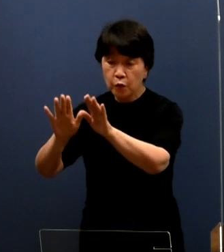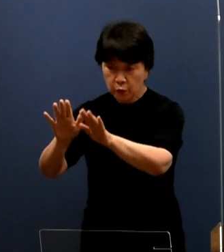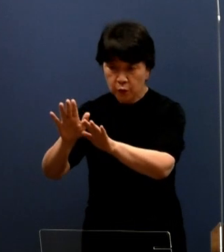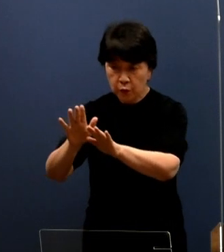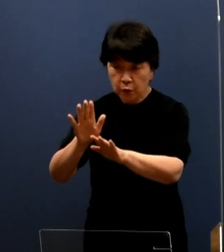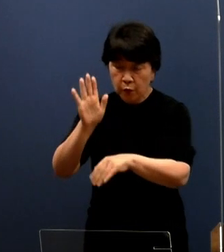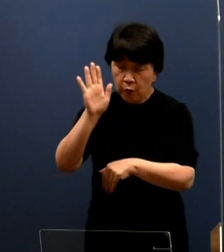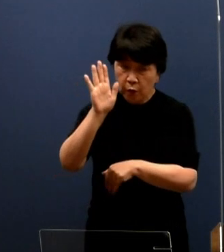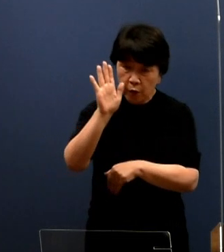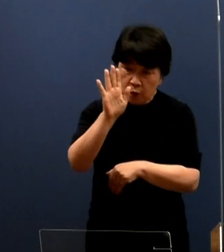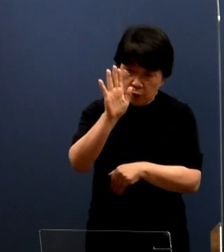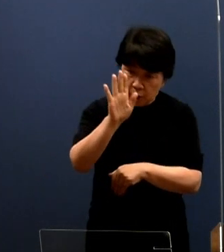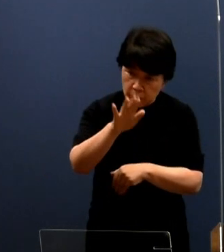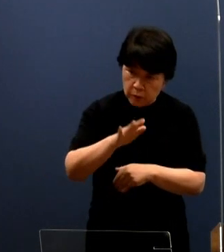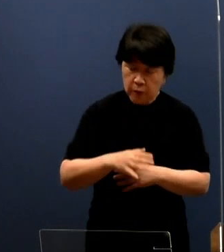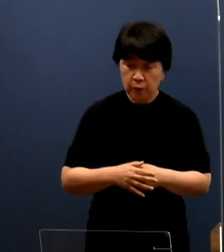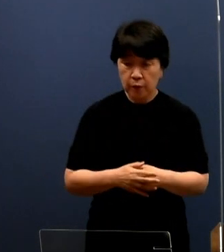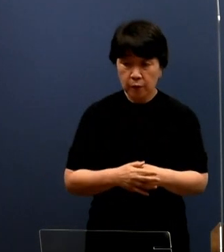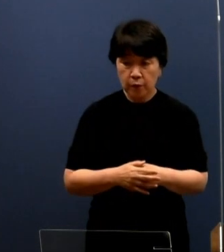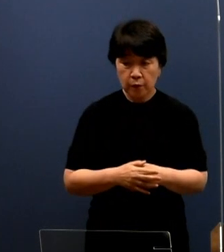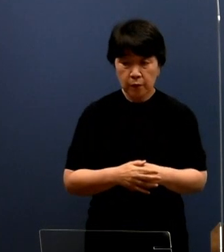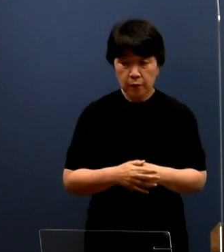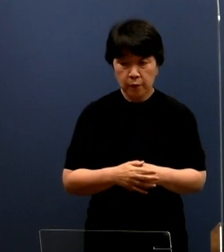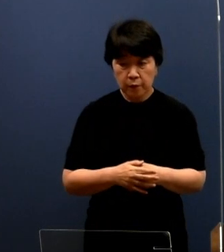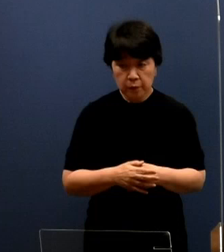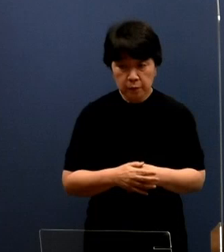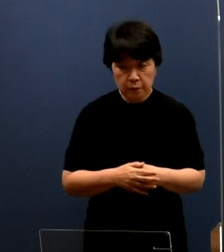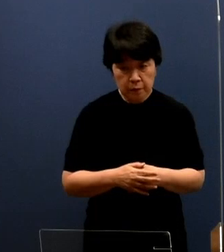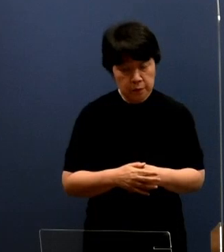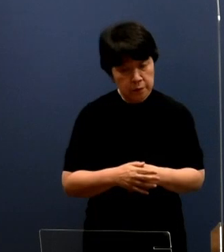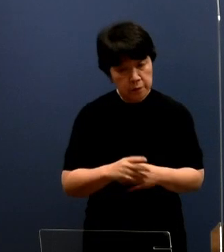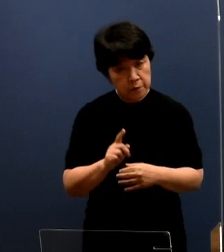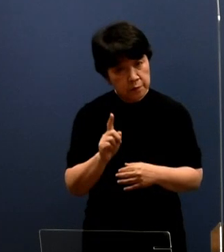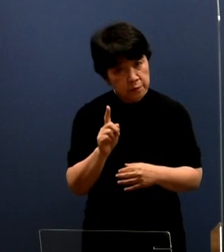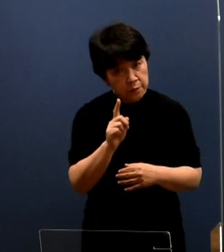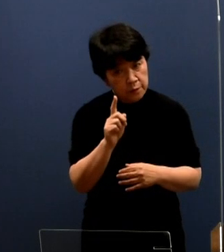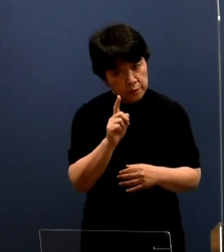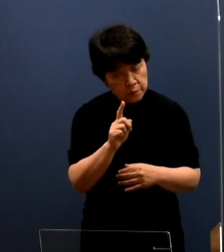選択肢としては、考えておられますでしょうか。